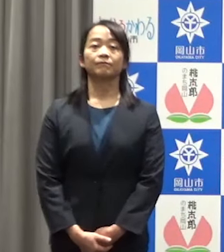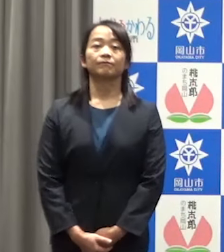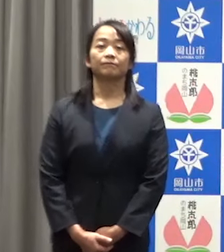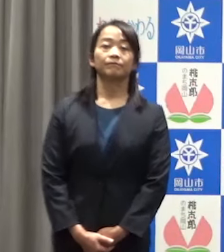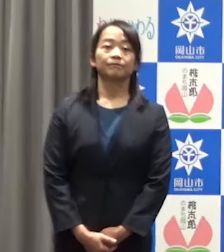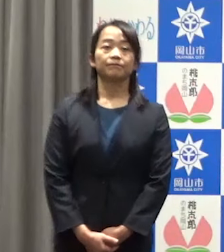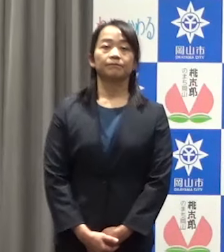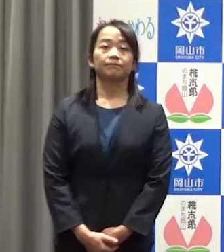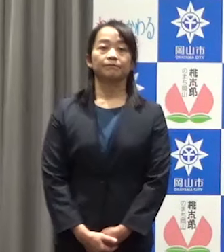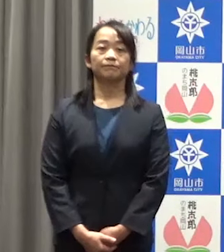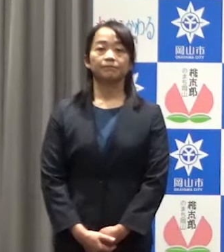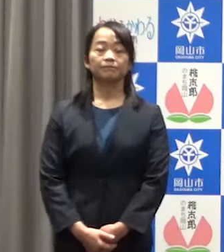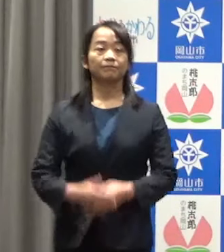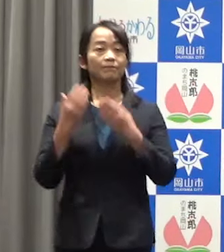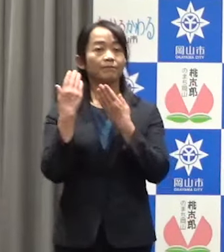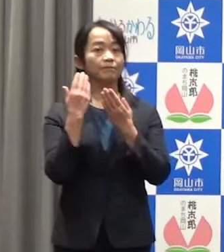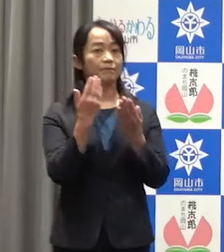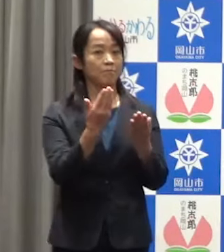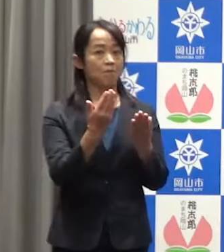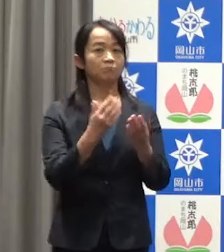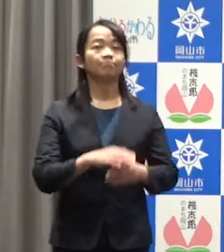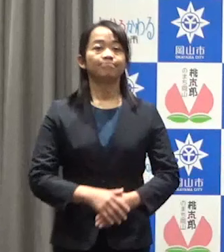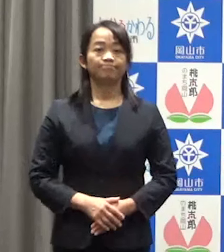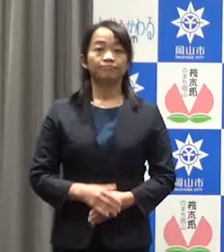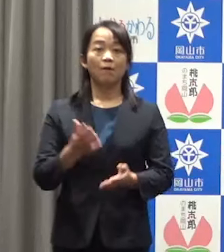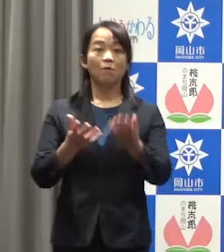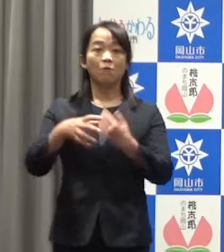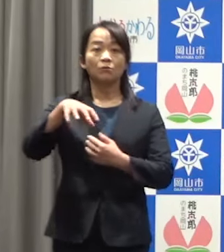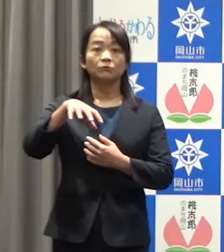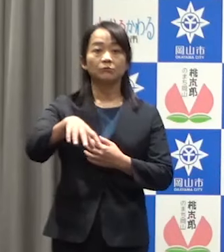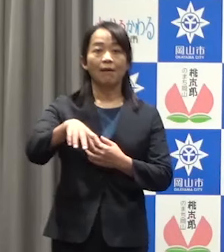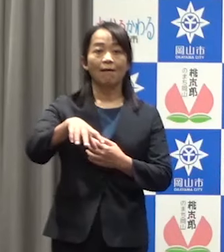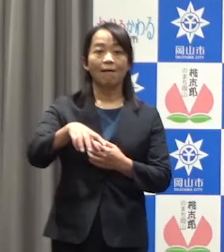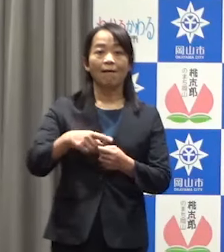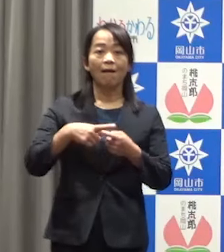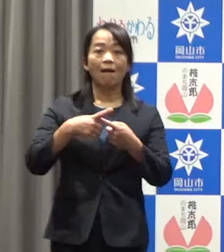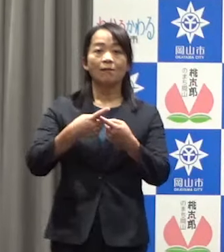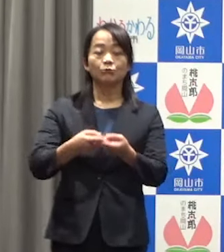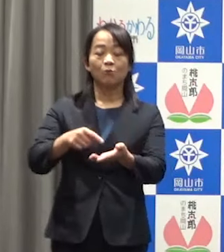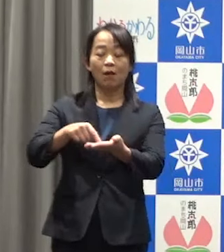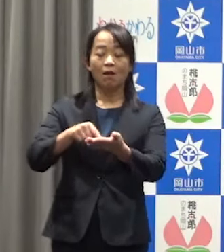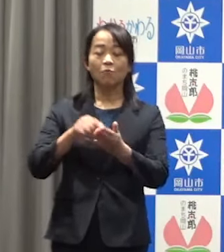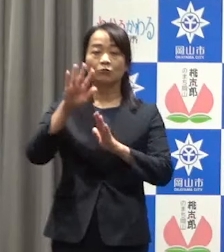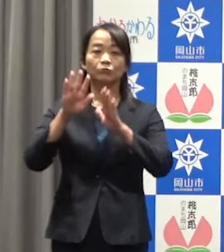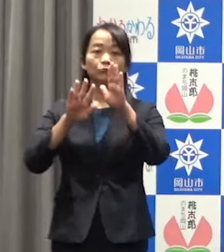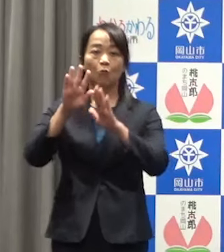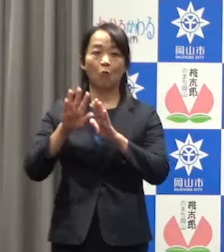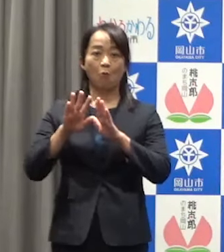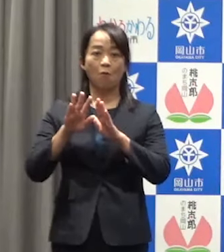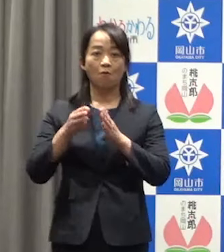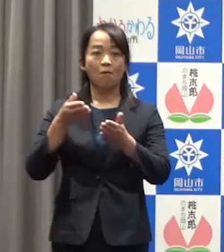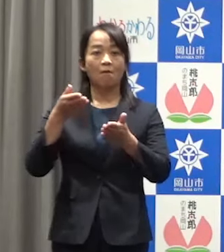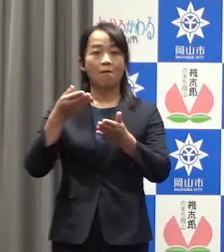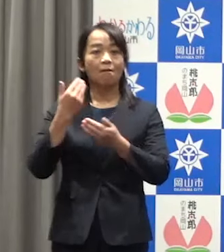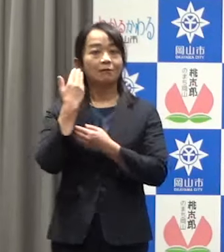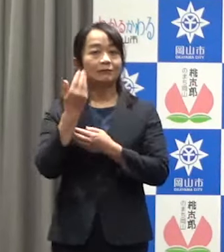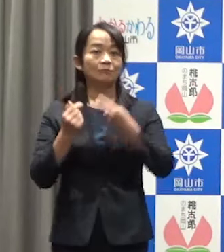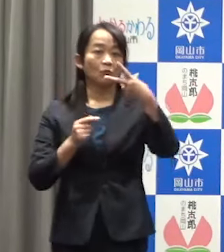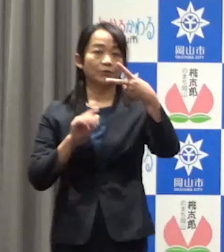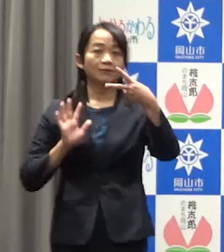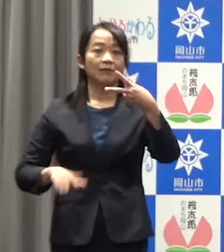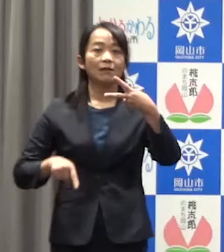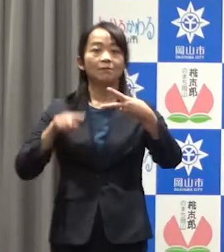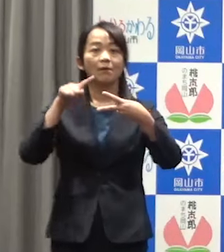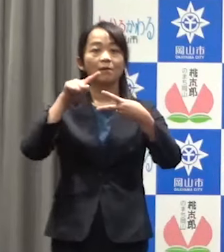瀬戸内海放送の井戸垣です。 はい、 保育園の入園申し込み状況について、去年質問があります。 はい、 まず申し込み状